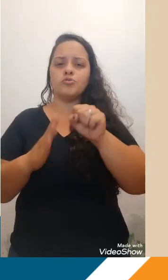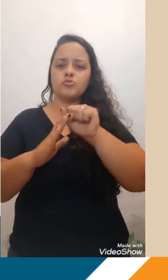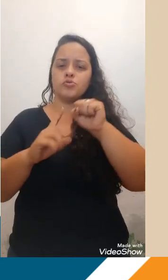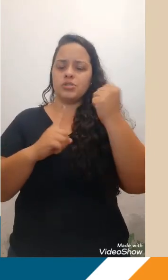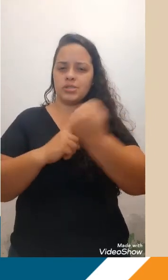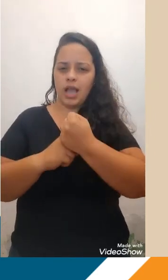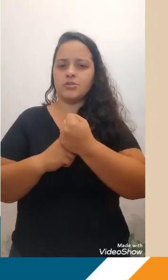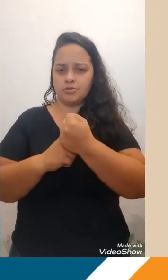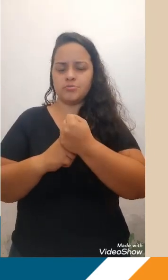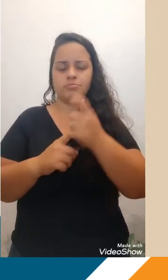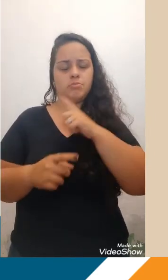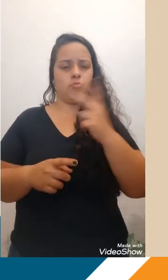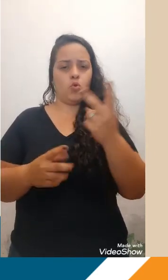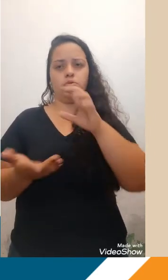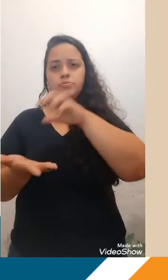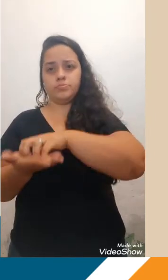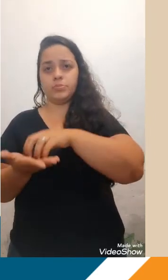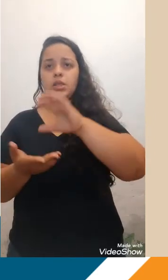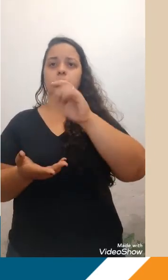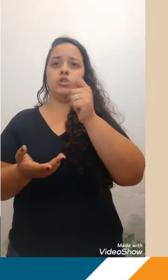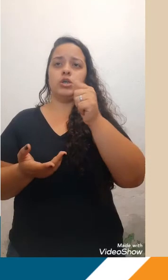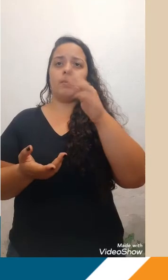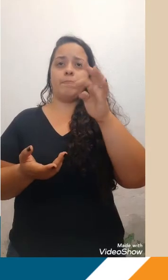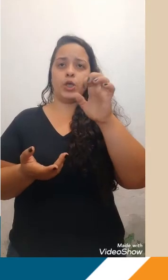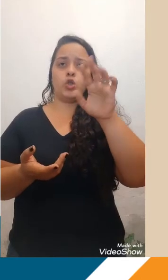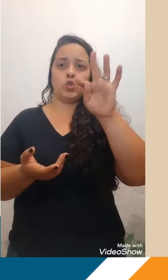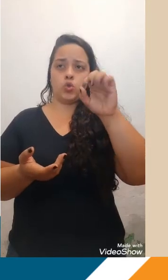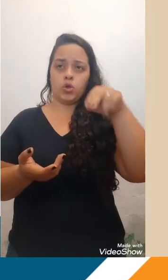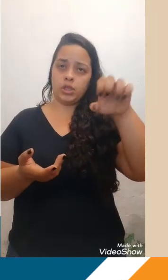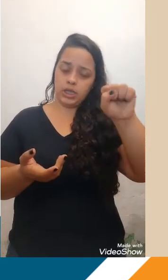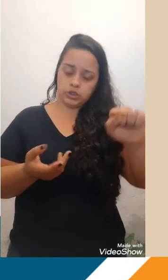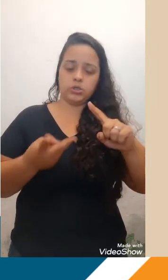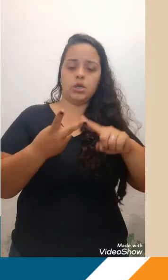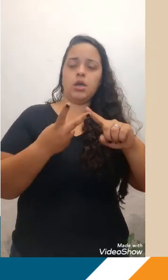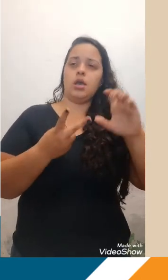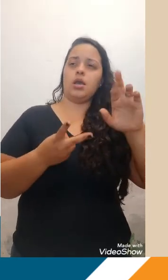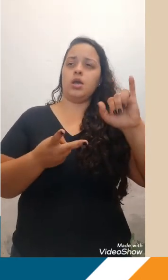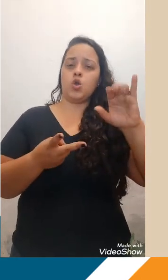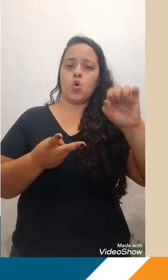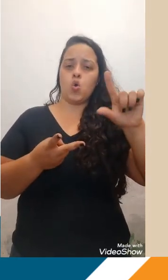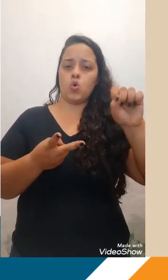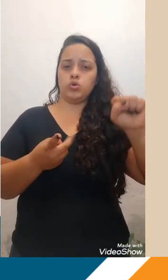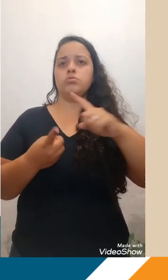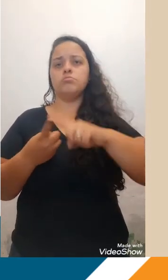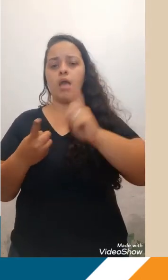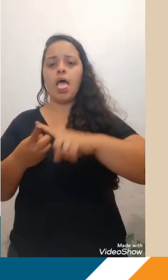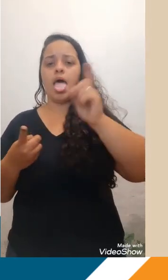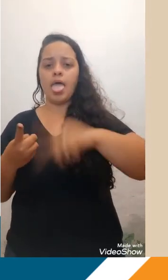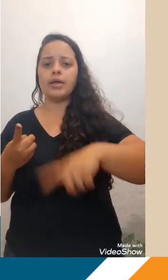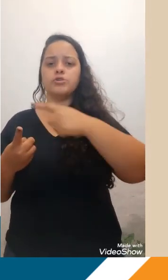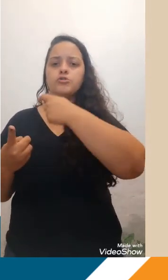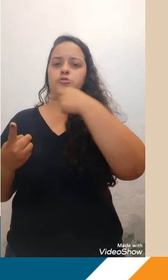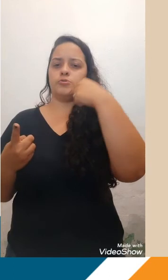sociedade colonial entre dois setores, os chapetones e os crioulos. Os chapetones eram os espanhóis enviados para a América para